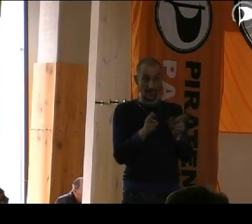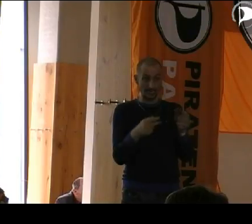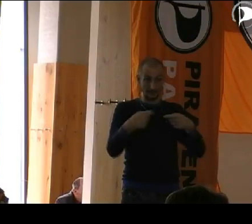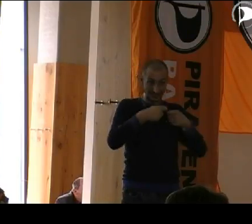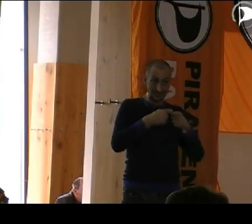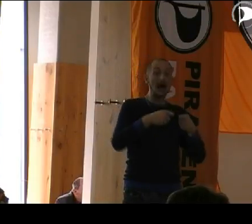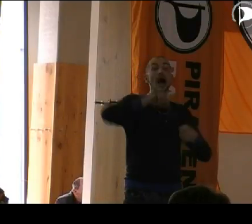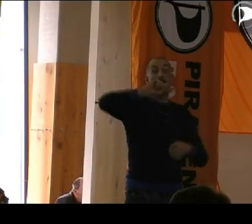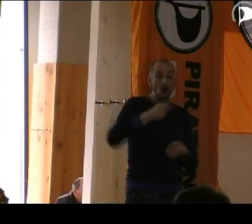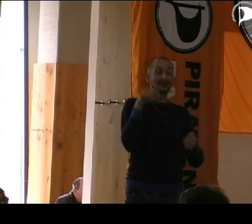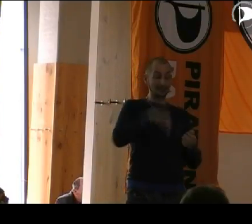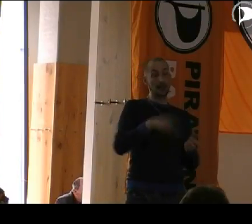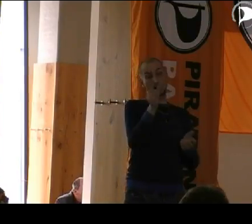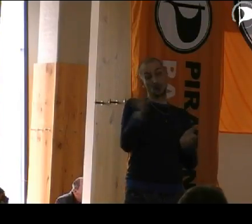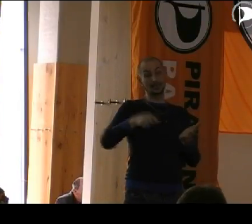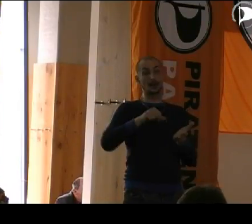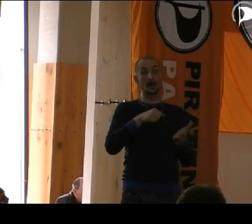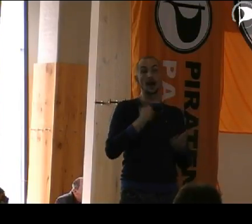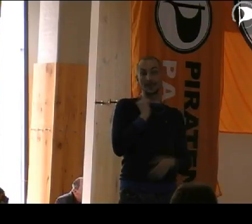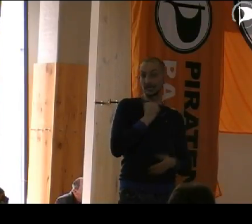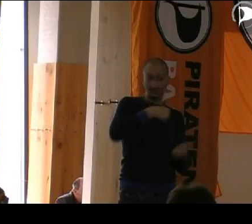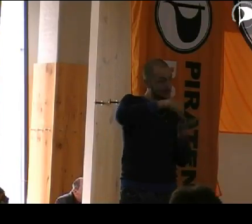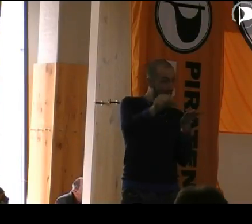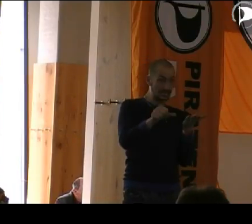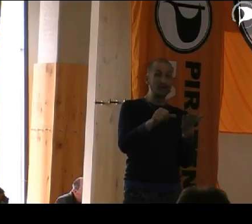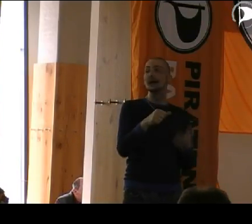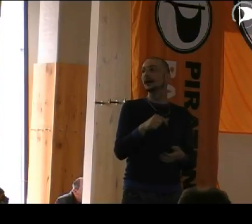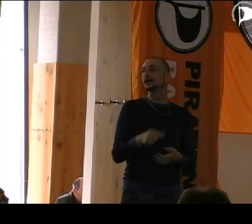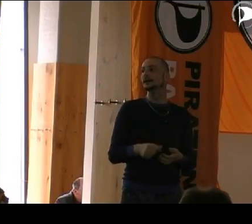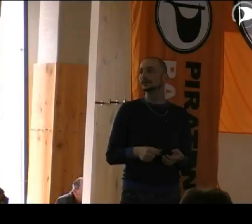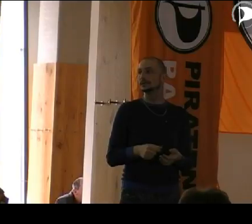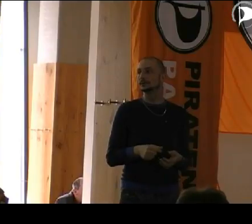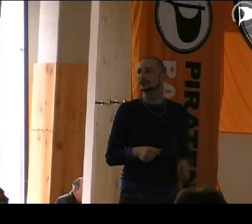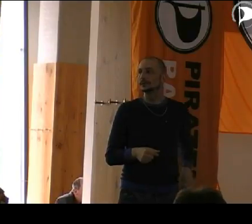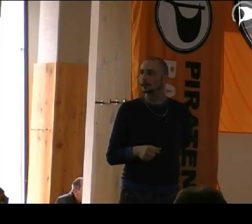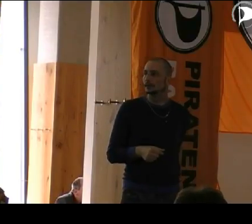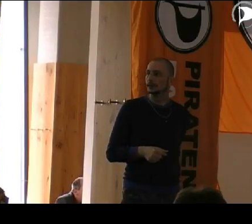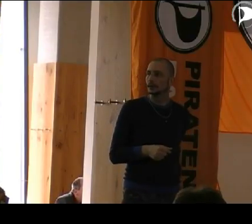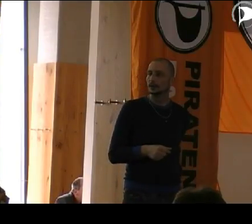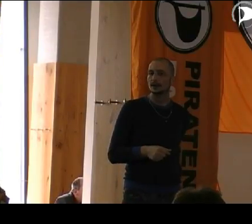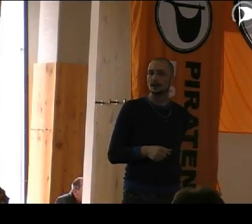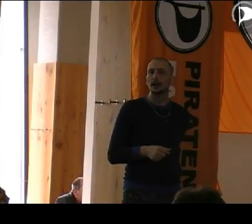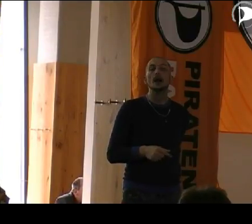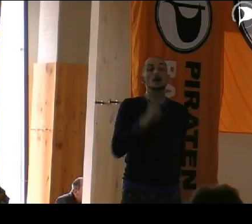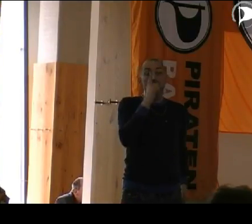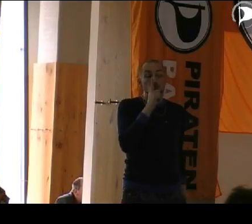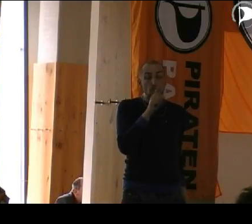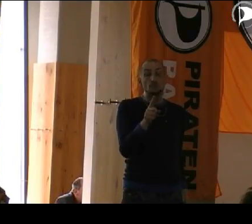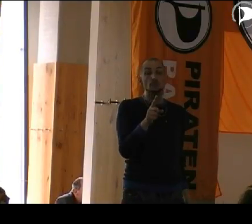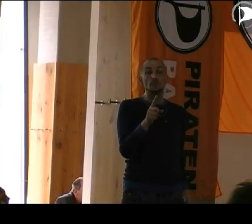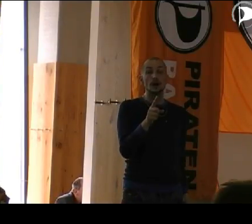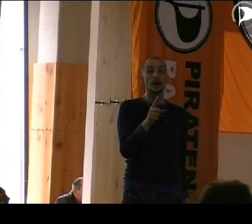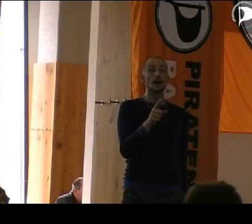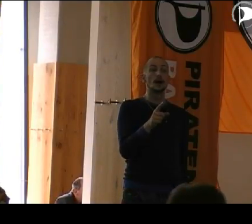beitrag nicht mit sagen wenn man das annehmen doch nein nein nur stimmt beim